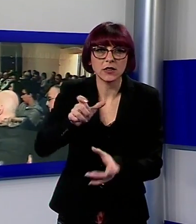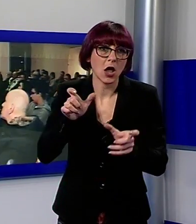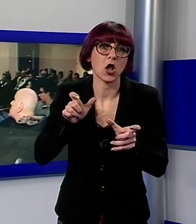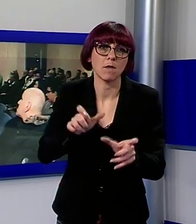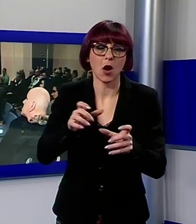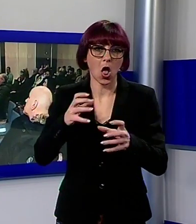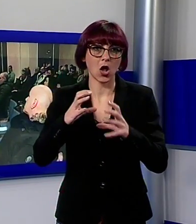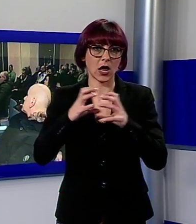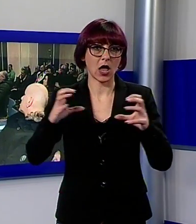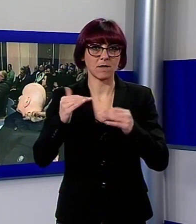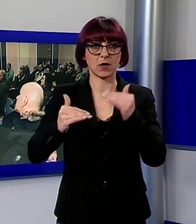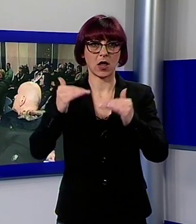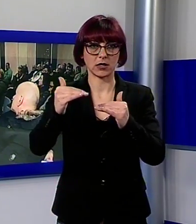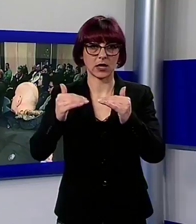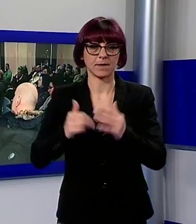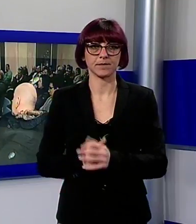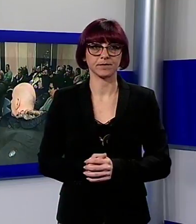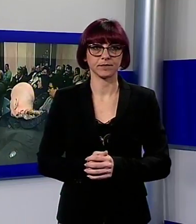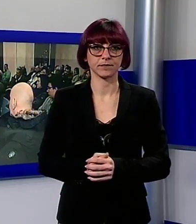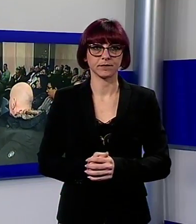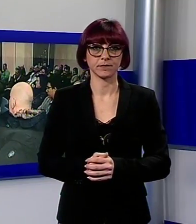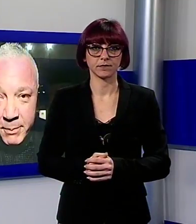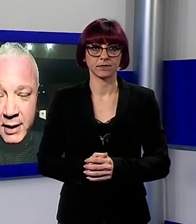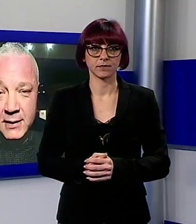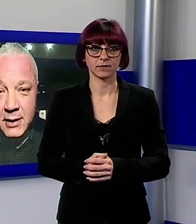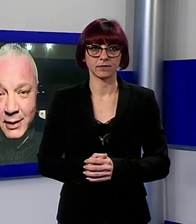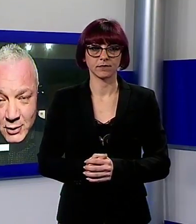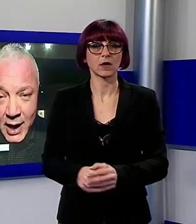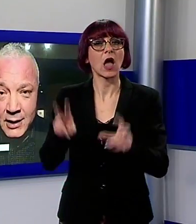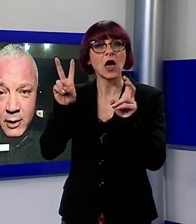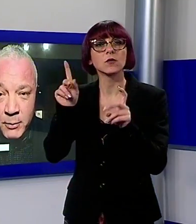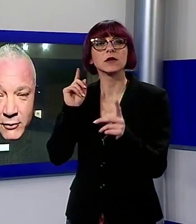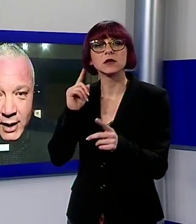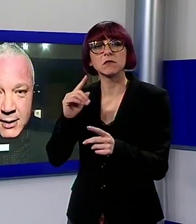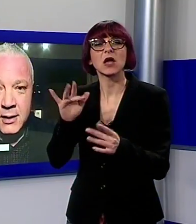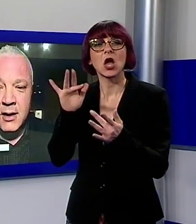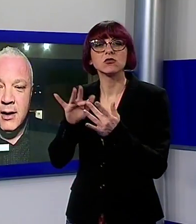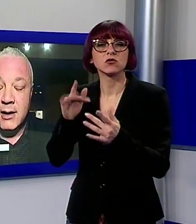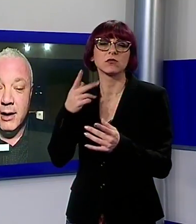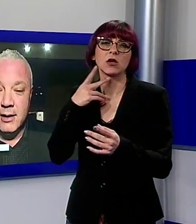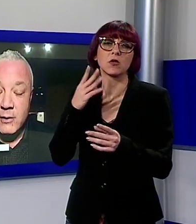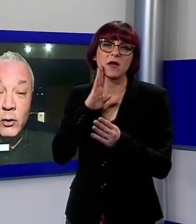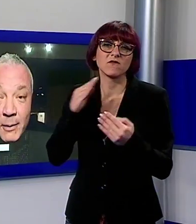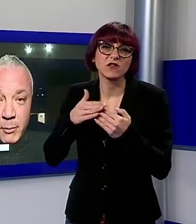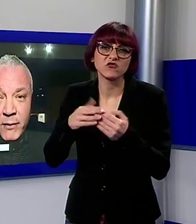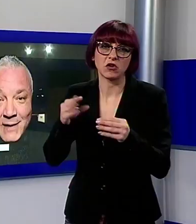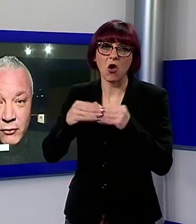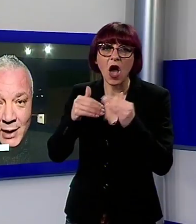riguardano da vicino la vita e la sopravvivenza delle nostre piccole imprese, degli artigiani, dei commercianti, che sono sempre più vesteggiati da